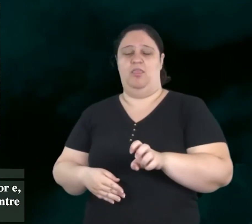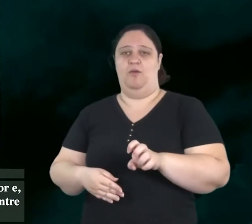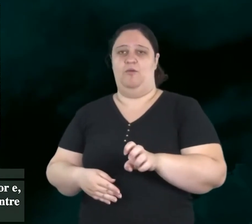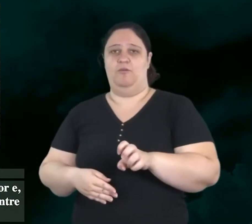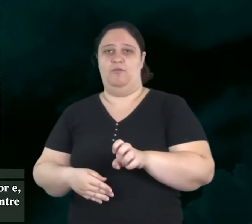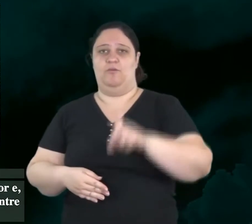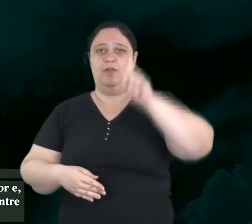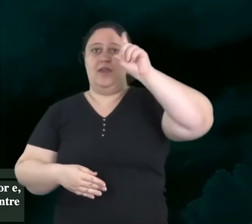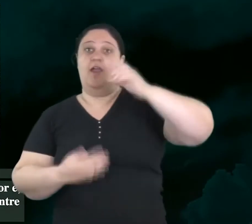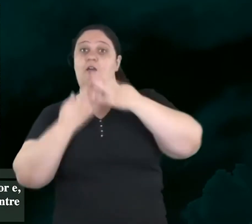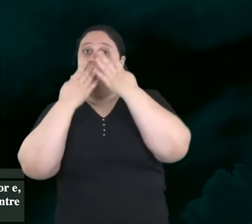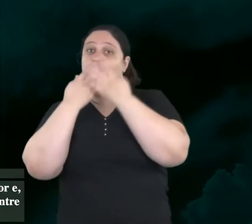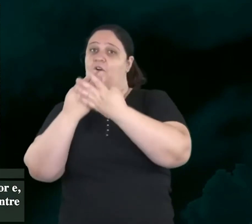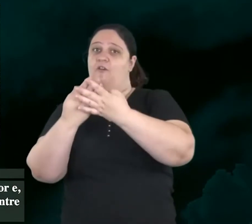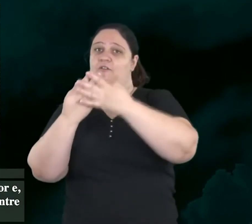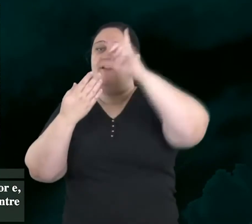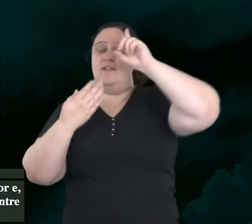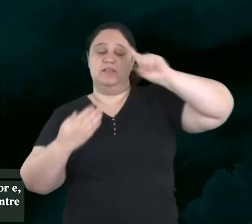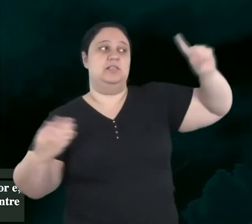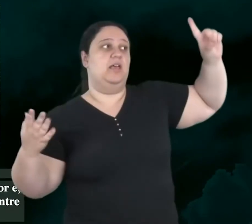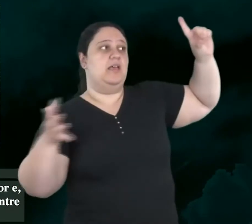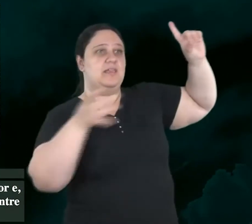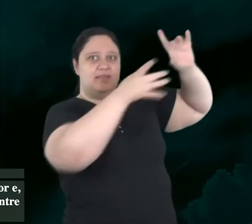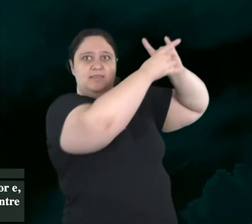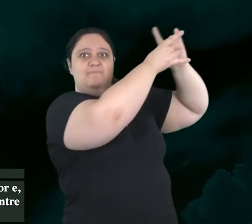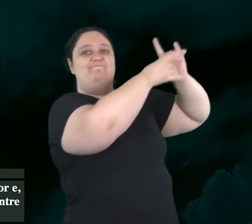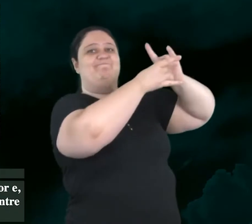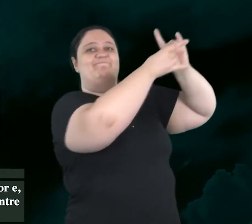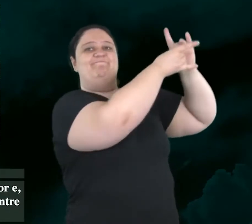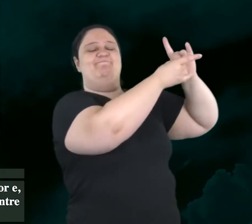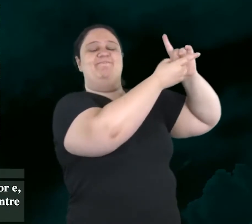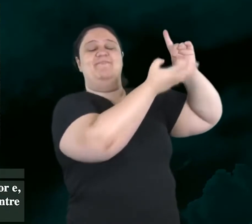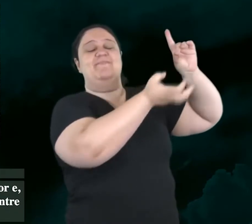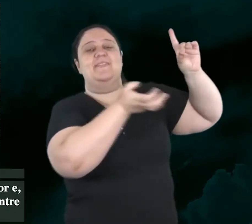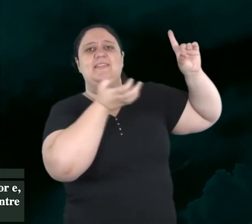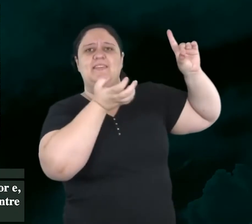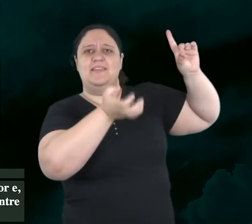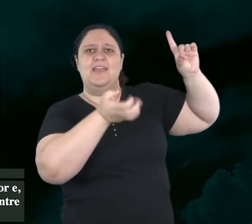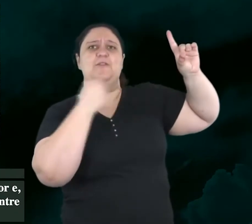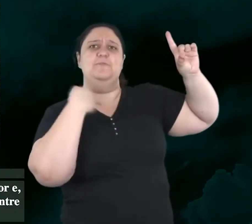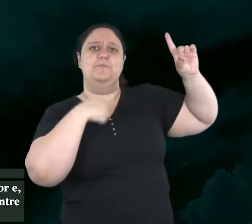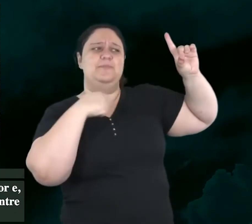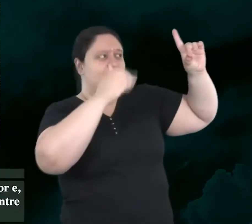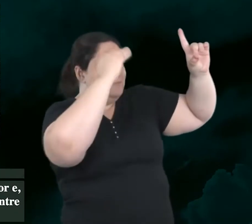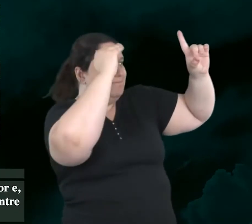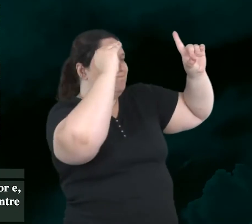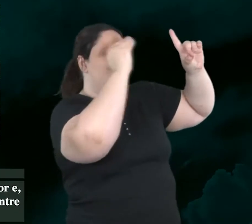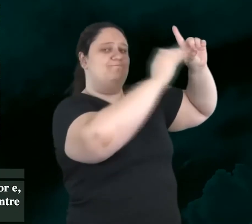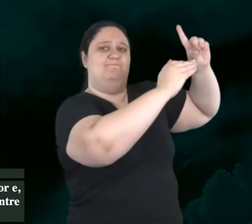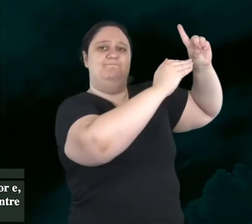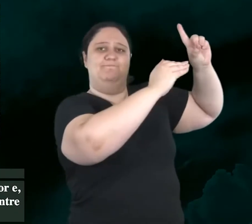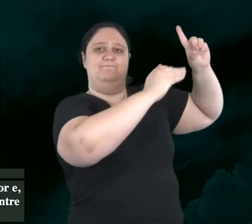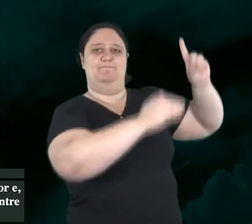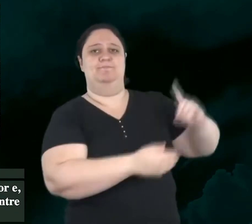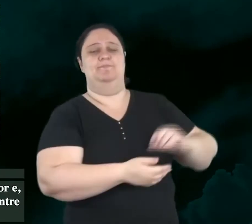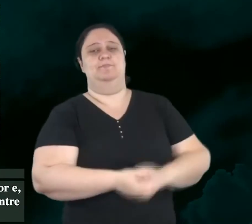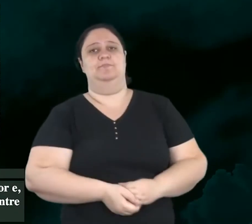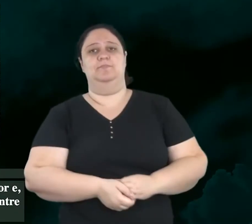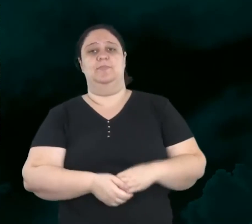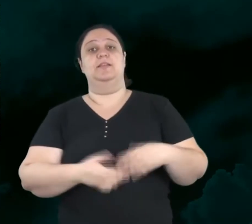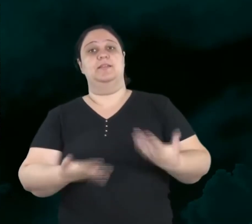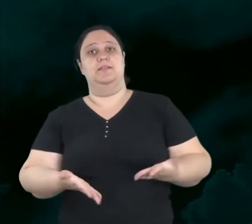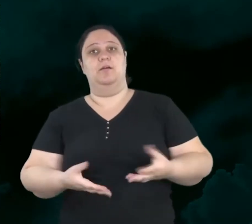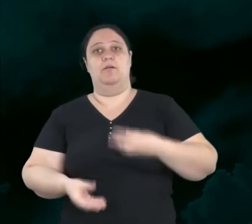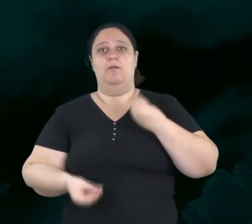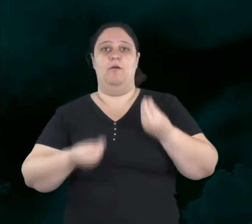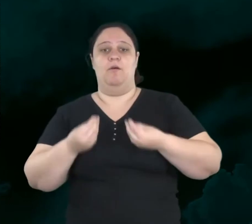eu preciso viver conectado novamente a um centro, a um encabeçamento que é Cristo. Então, o que